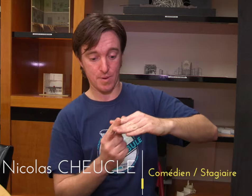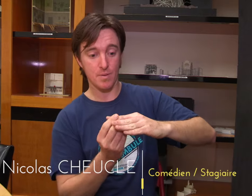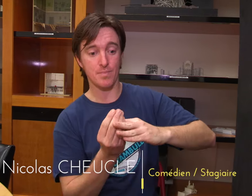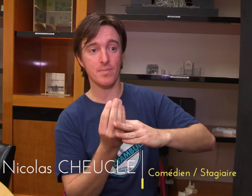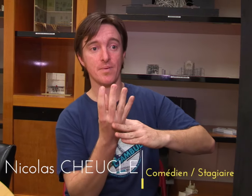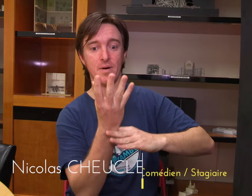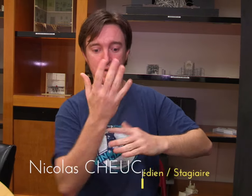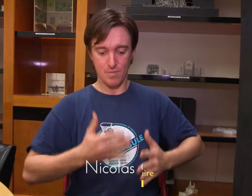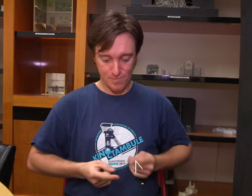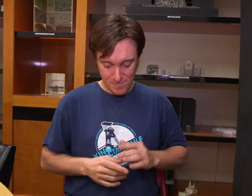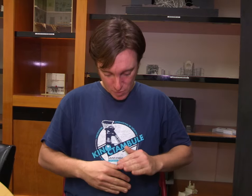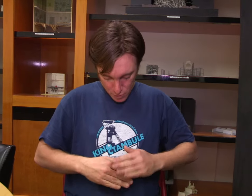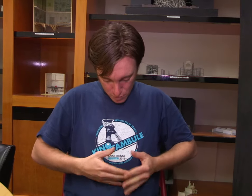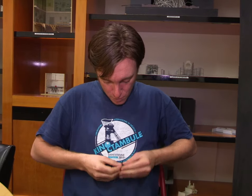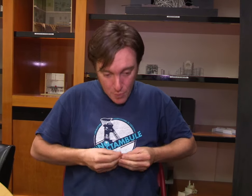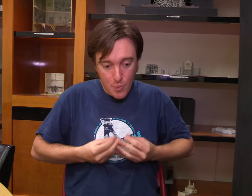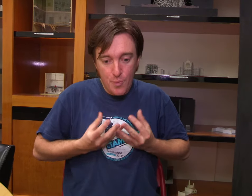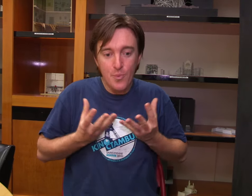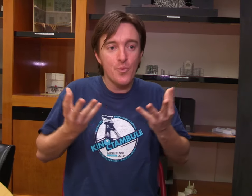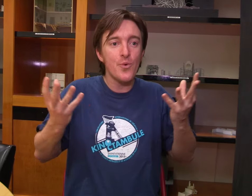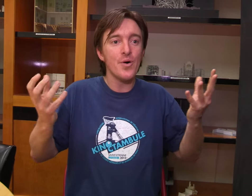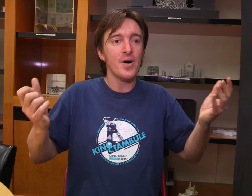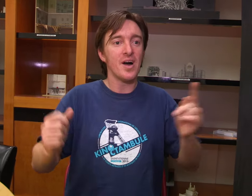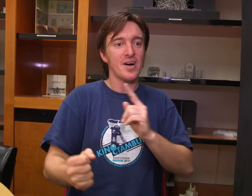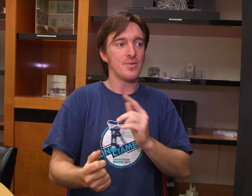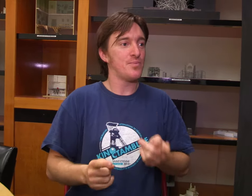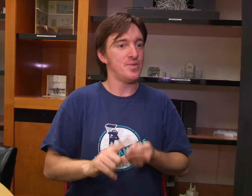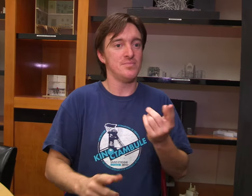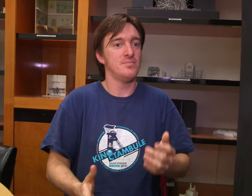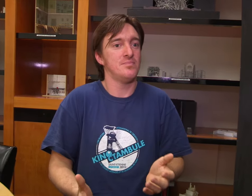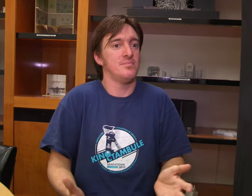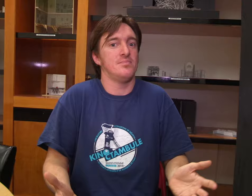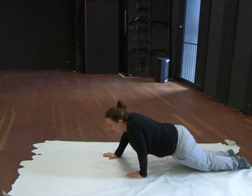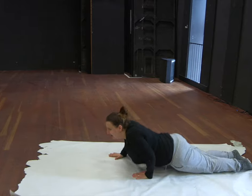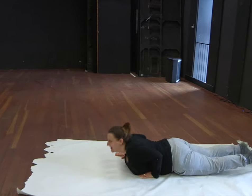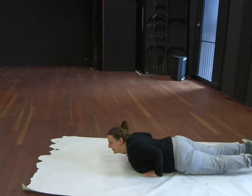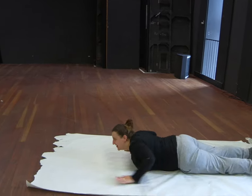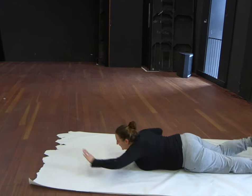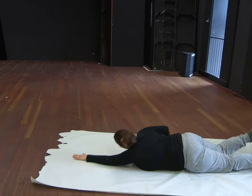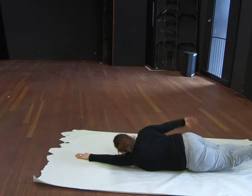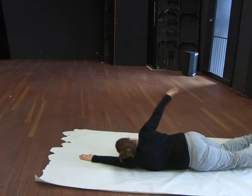peut communiquer et que c'est comme un germe en nous qu'il suffit d'arroser et d'élever.